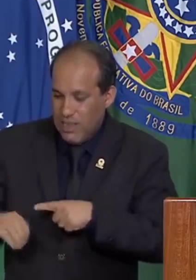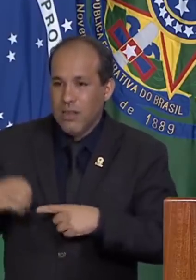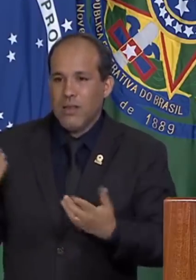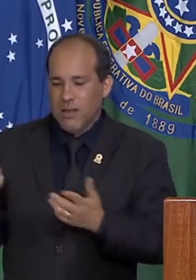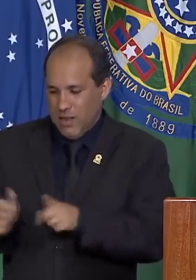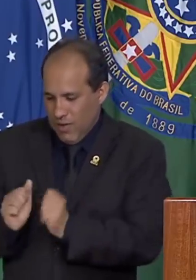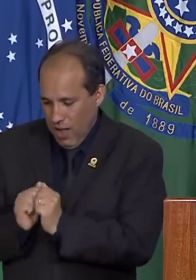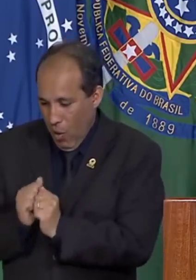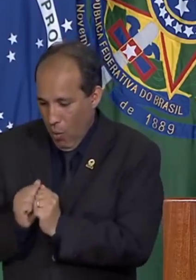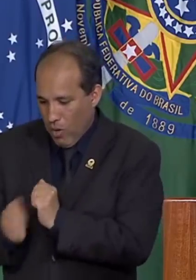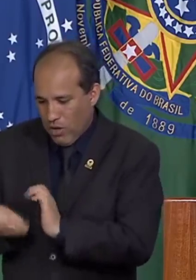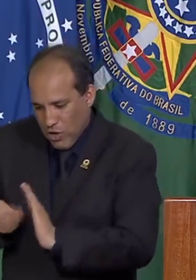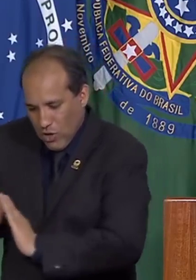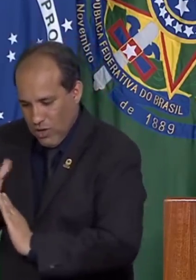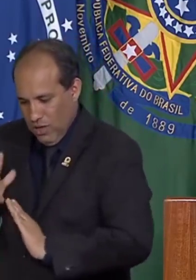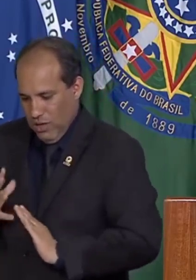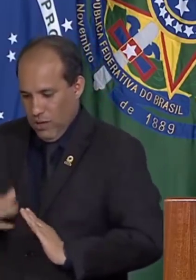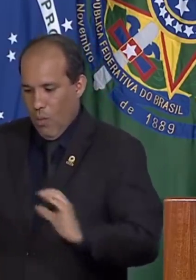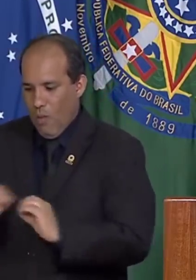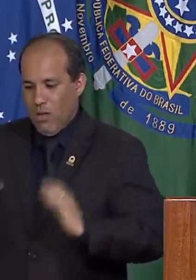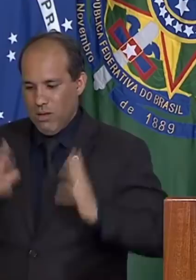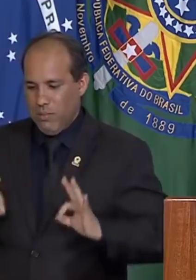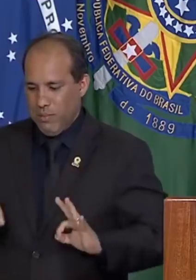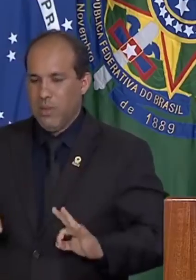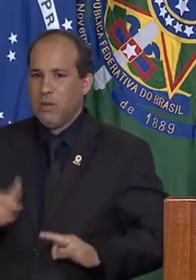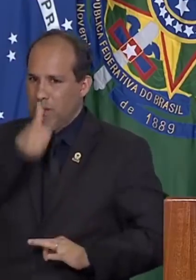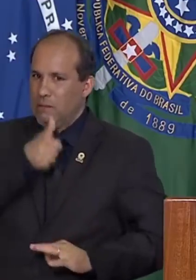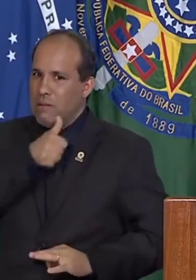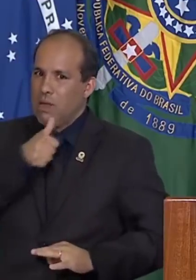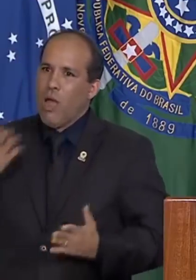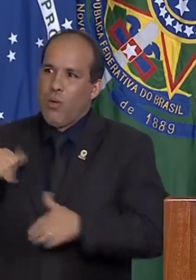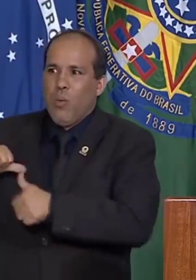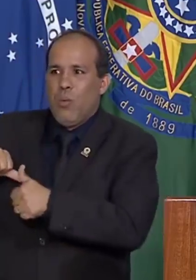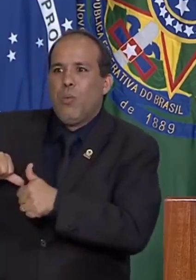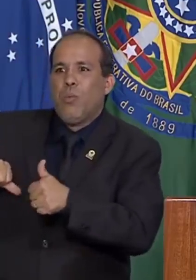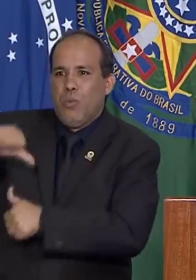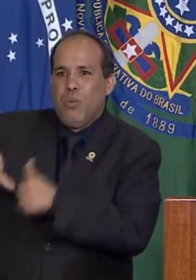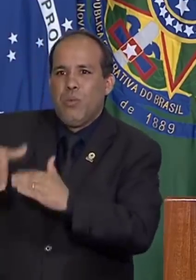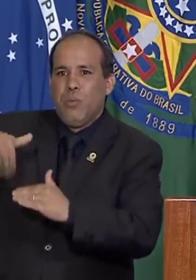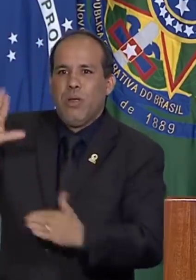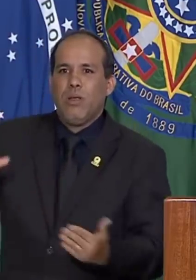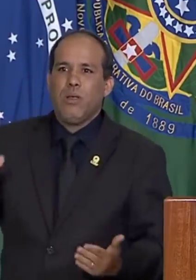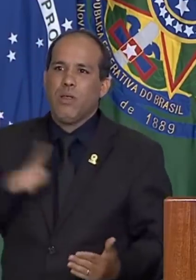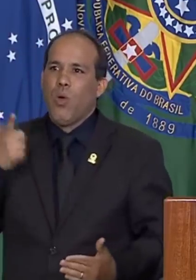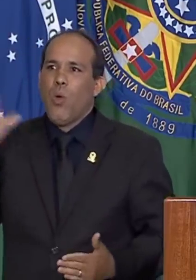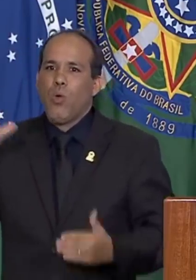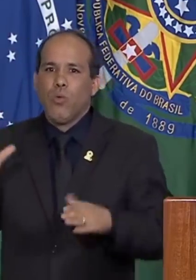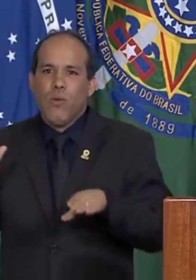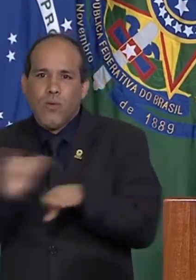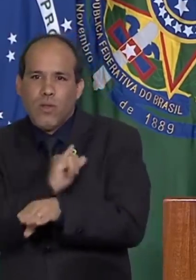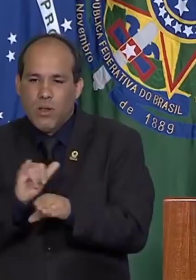consegui sair no 0 a 0 com muito sacrifício. Logicamente, mudou-se muita coisa. Temos outros meios para nos